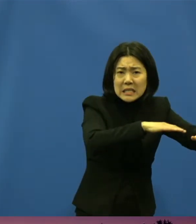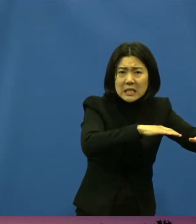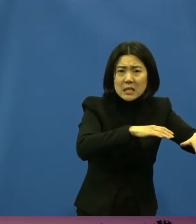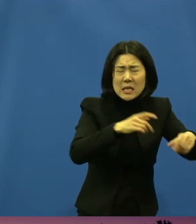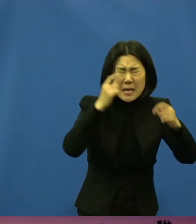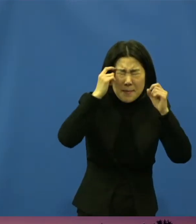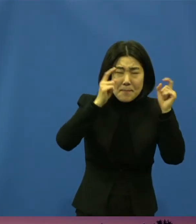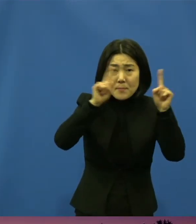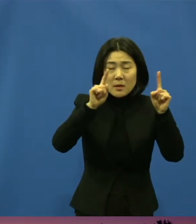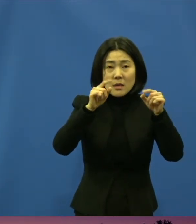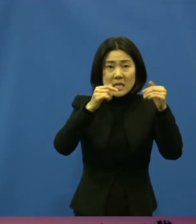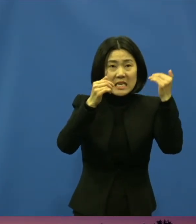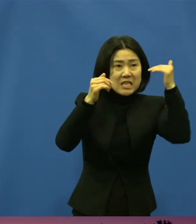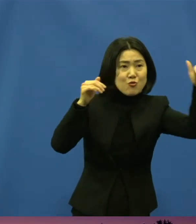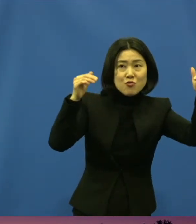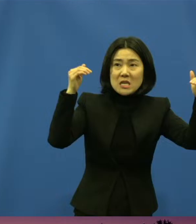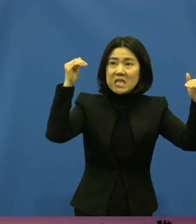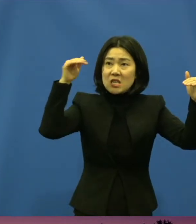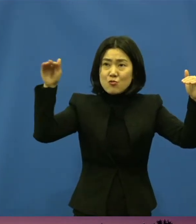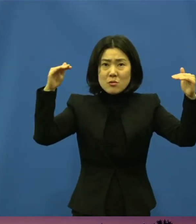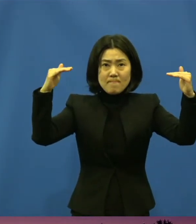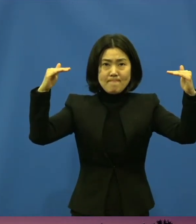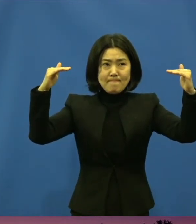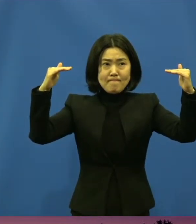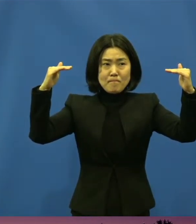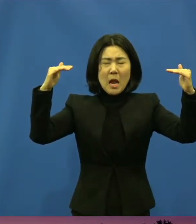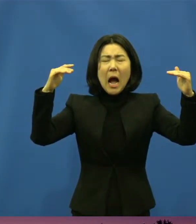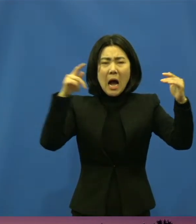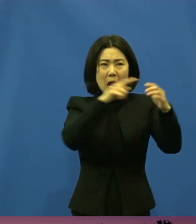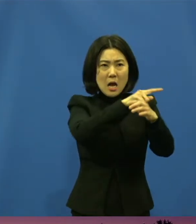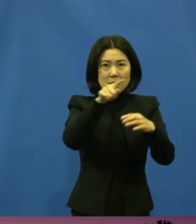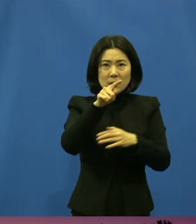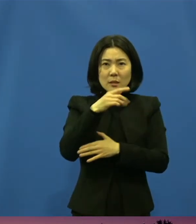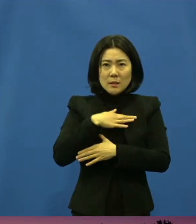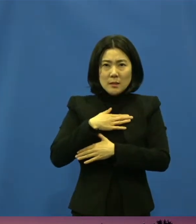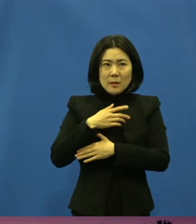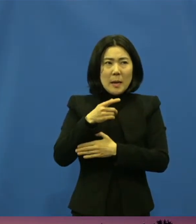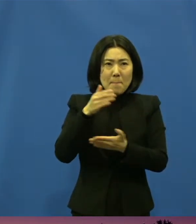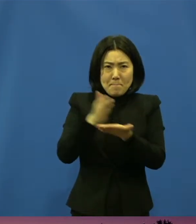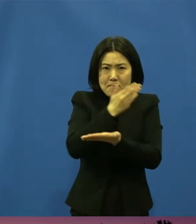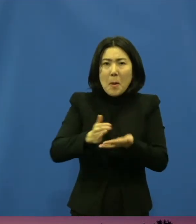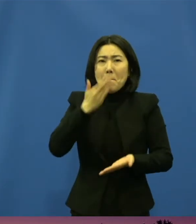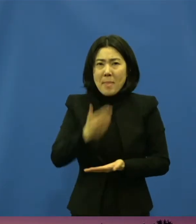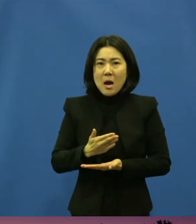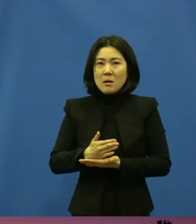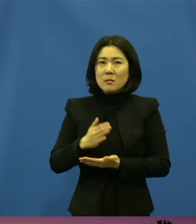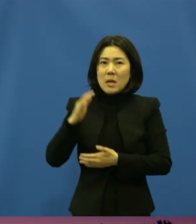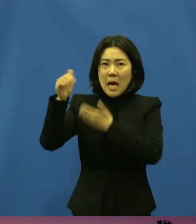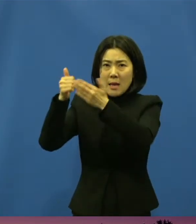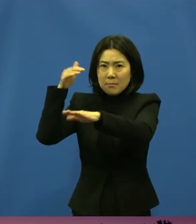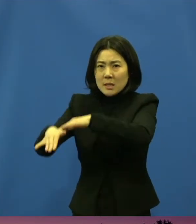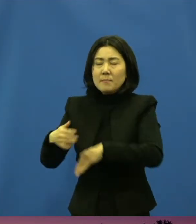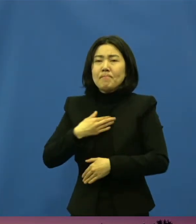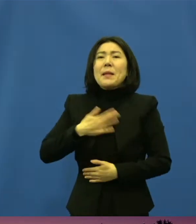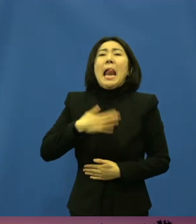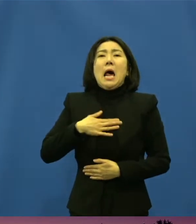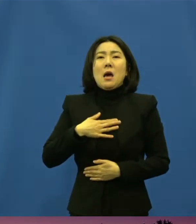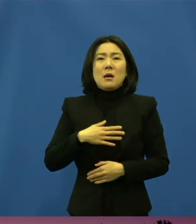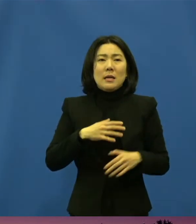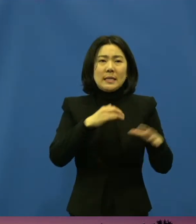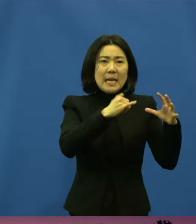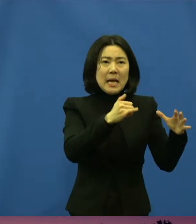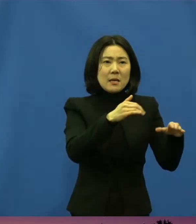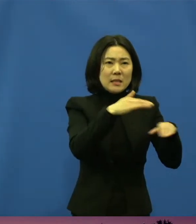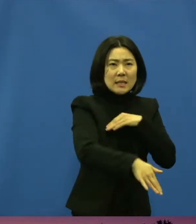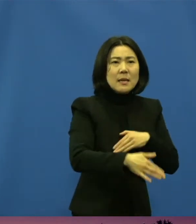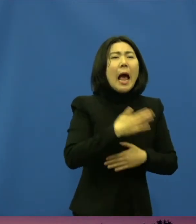이게 요즘 하나의 어떤 흐름이라고 볼 수 있습니다. 우리의 믿음의 앞선 세대에서는 선이